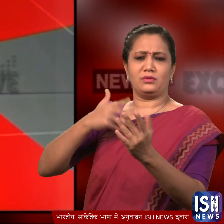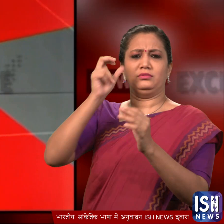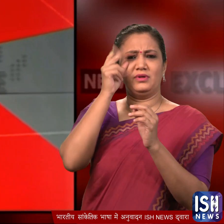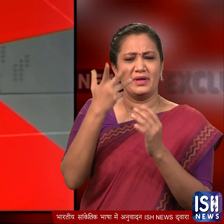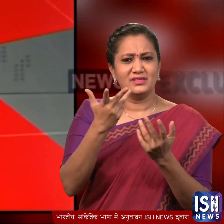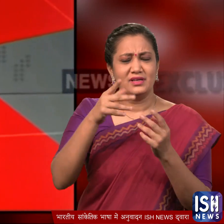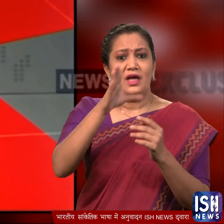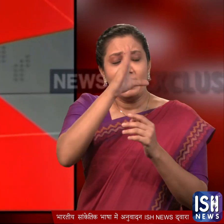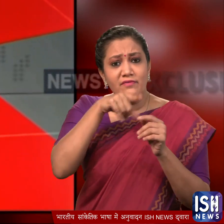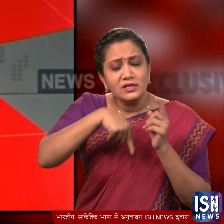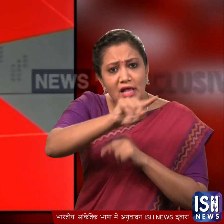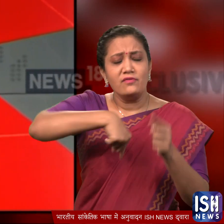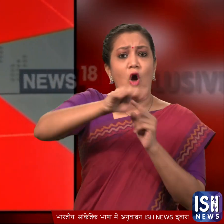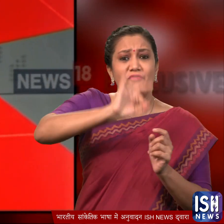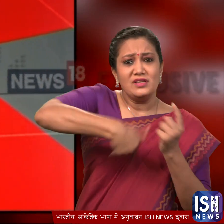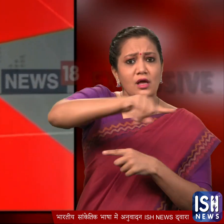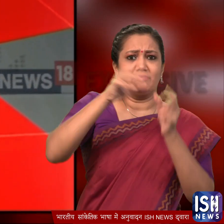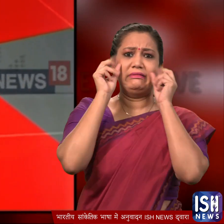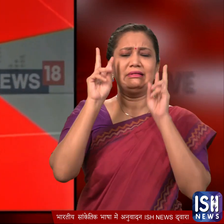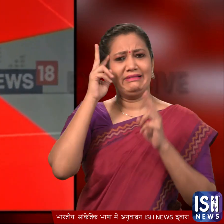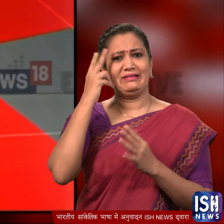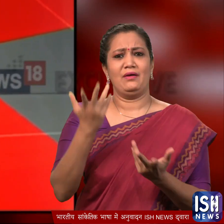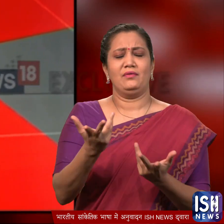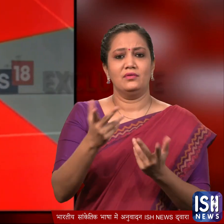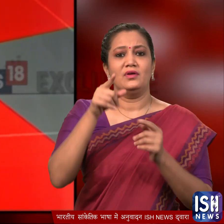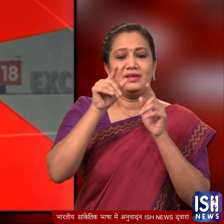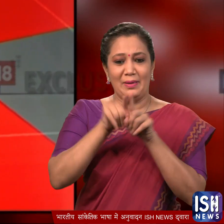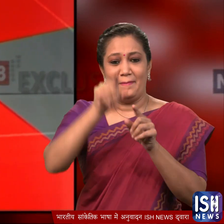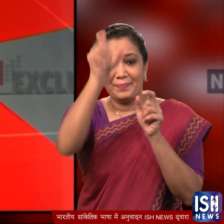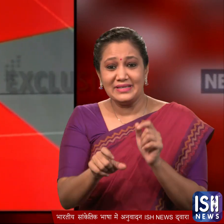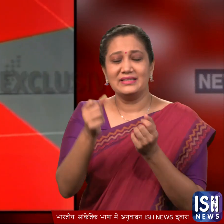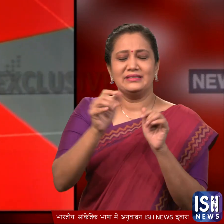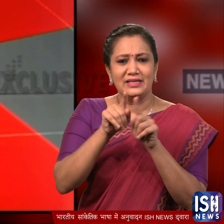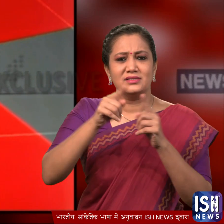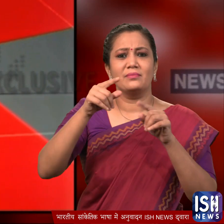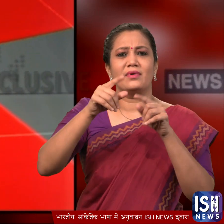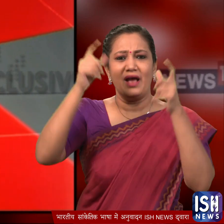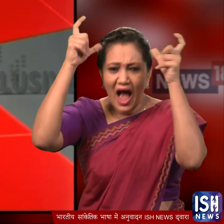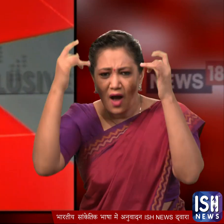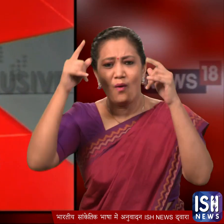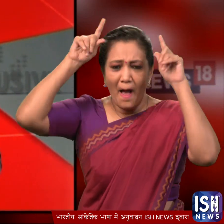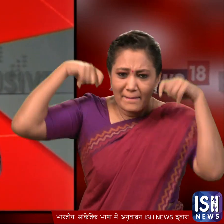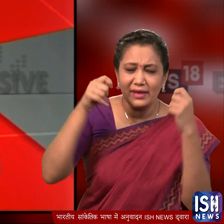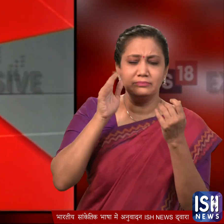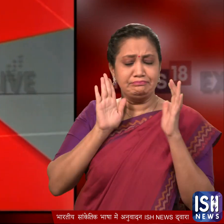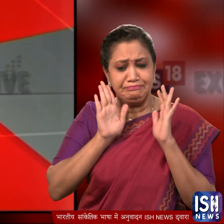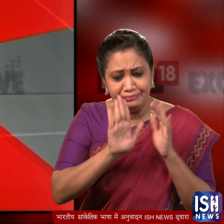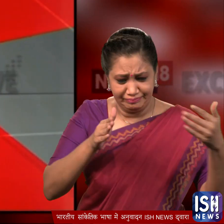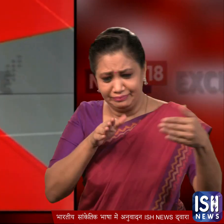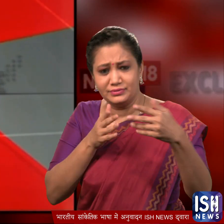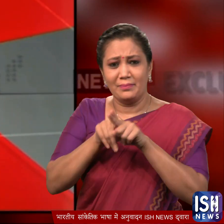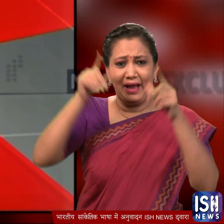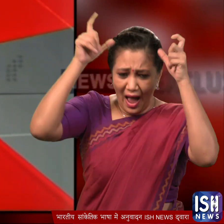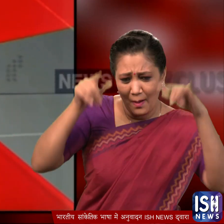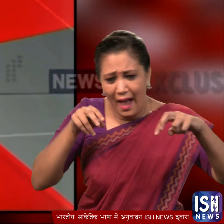चलने लगे, इससे रेलवे के अधिकारी भी हैरान है। बताया गया कि ट्रेन के ड्राइवर को पटरी पर गाय भैंस का झुंड दिखा तो उसने इमरजेंसी ब्रेक लगा